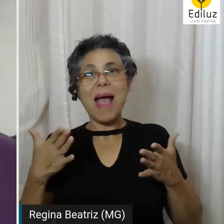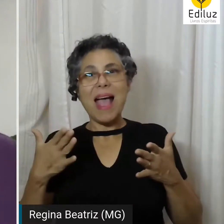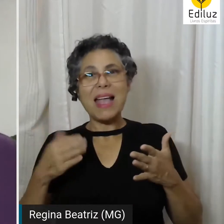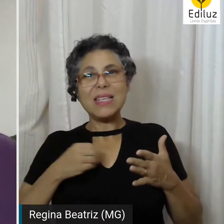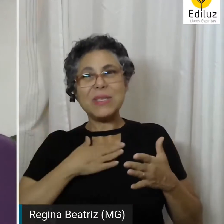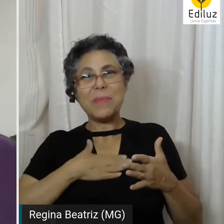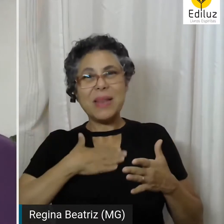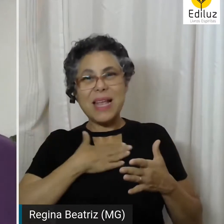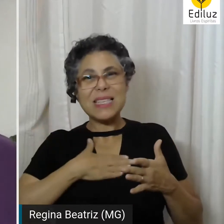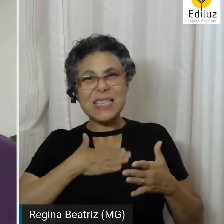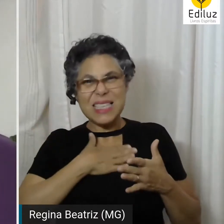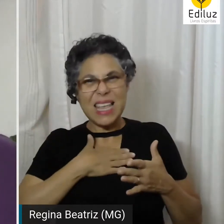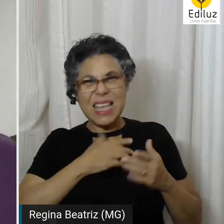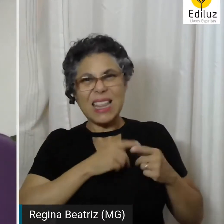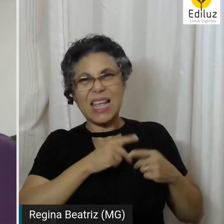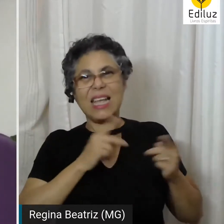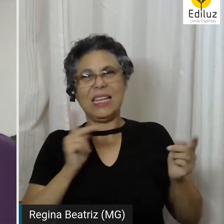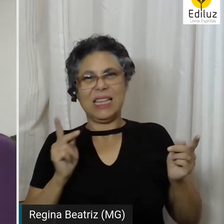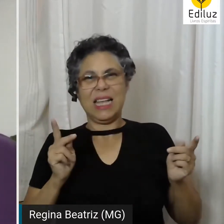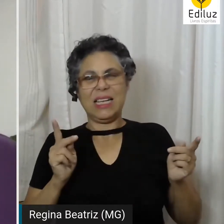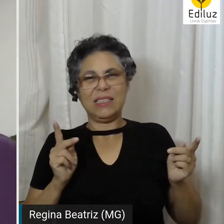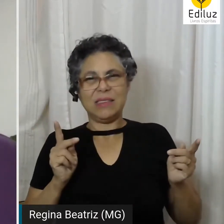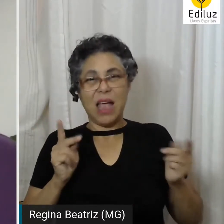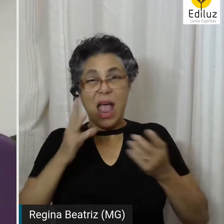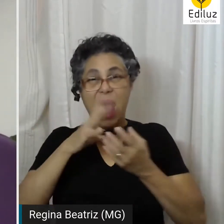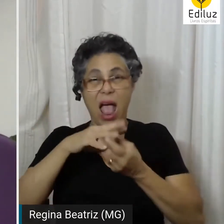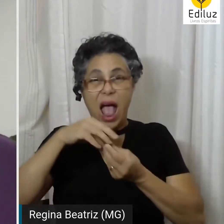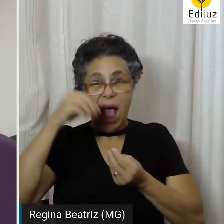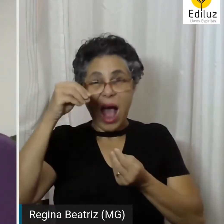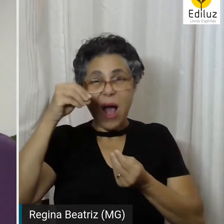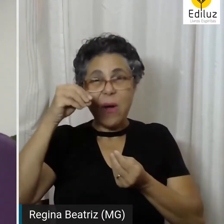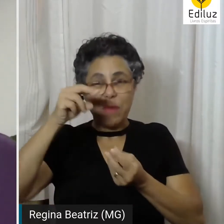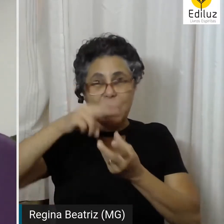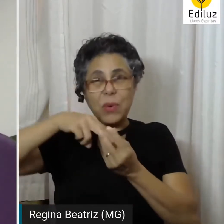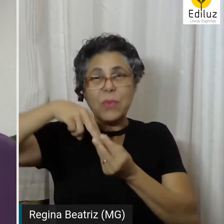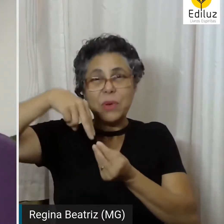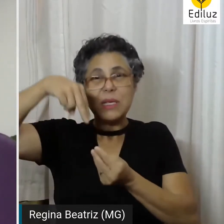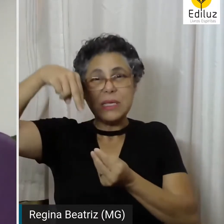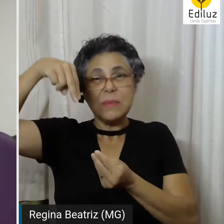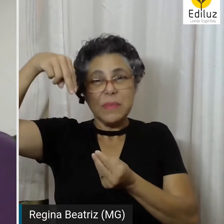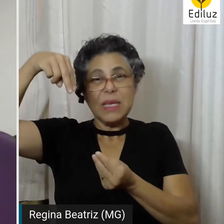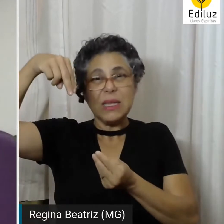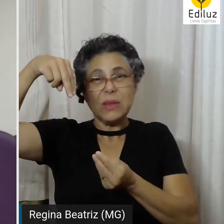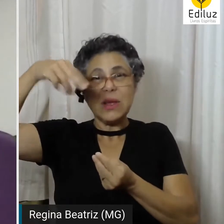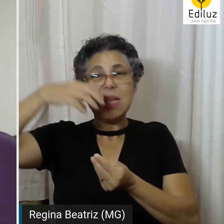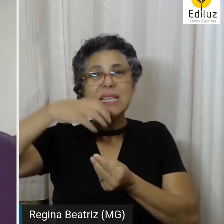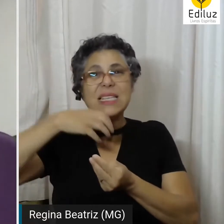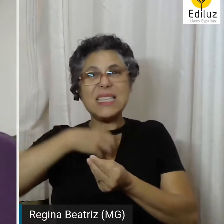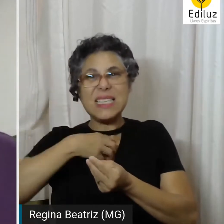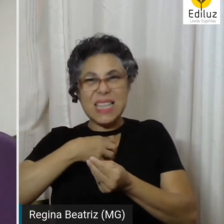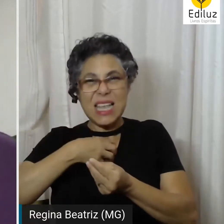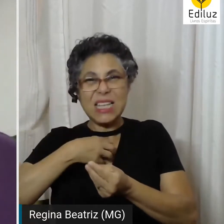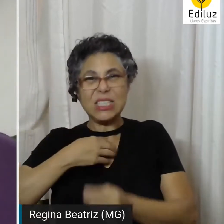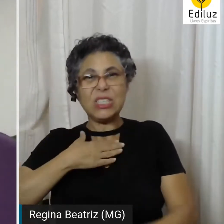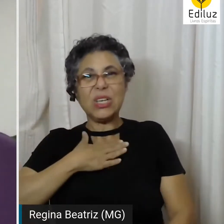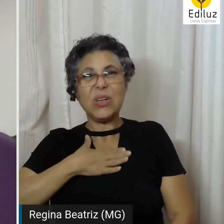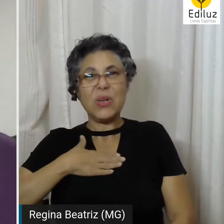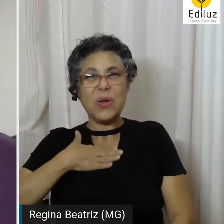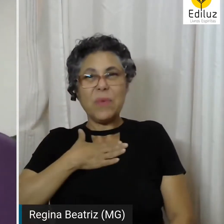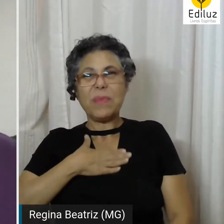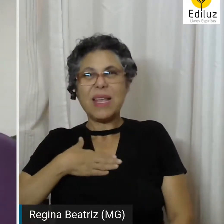da caridade. A alma, o espírito, ele sente o prazer